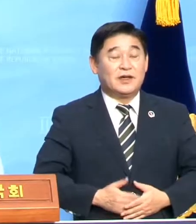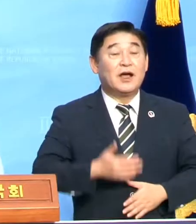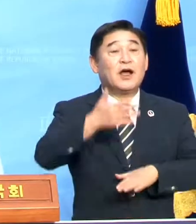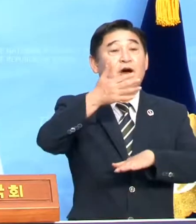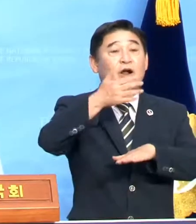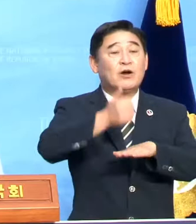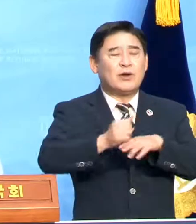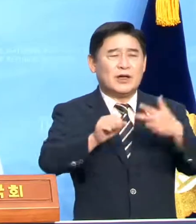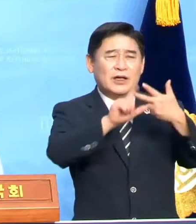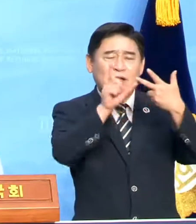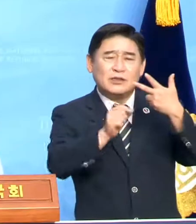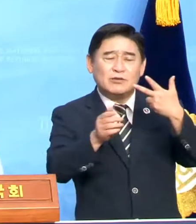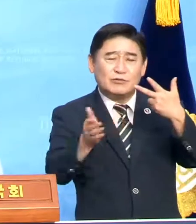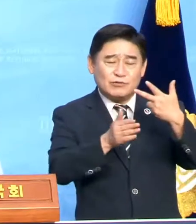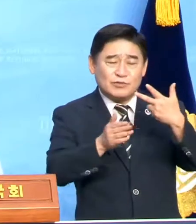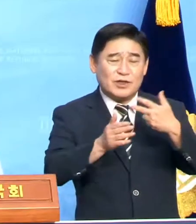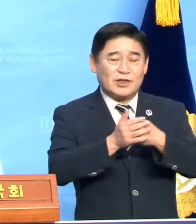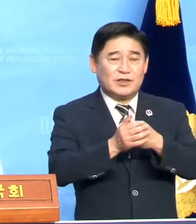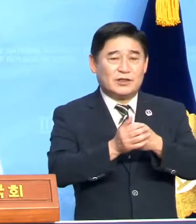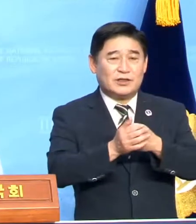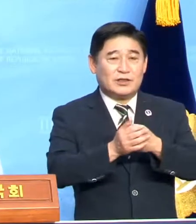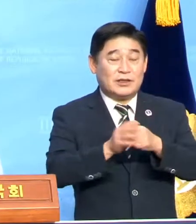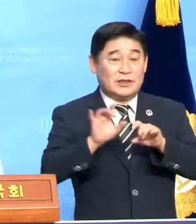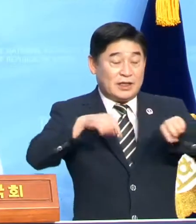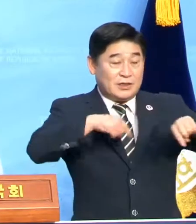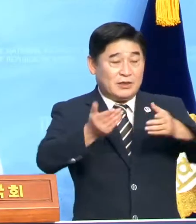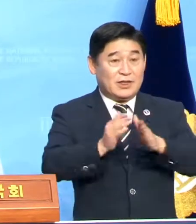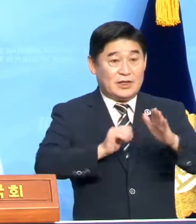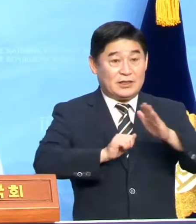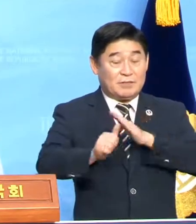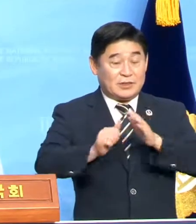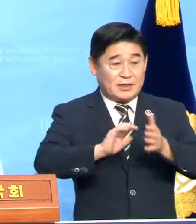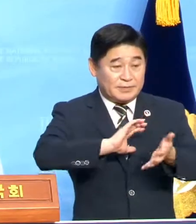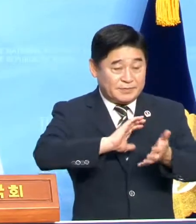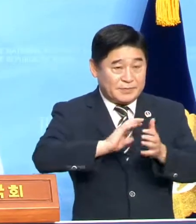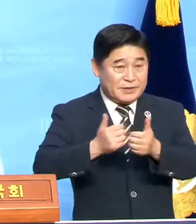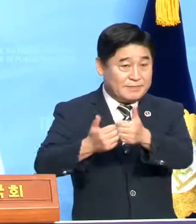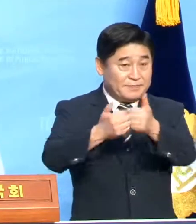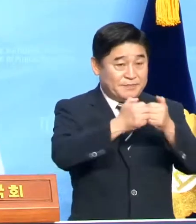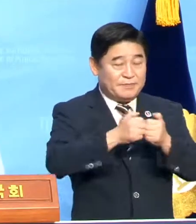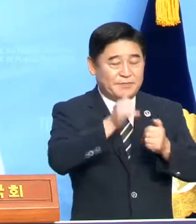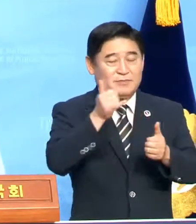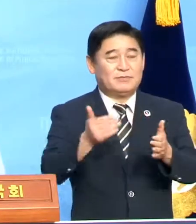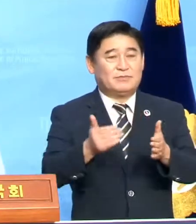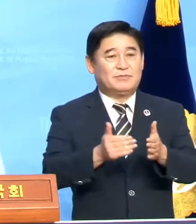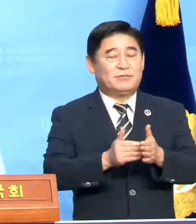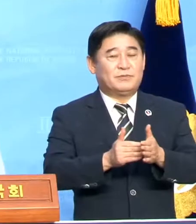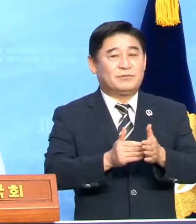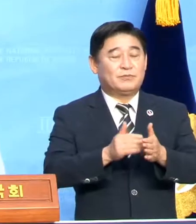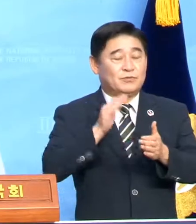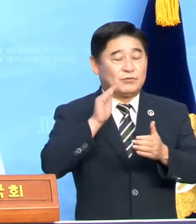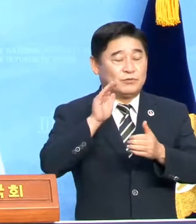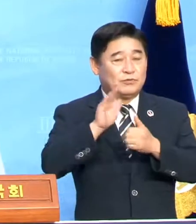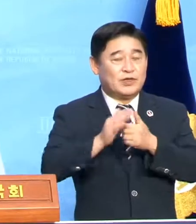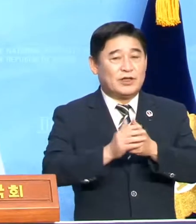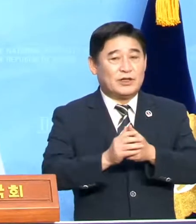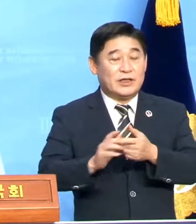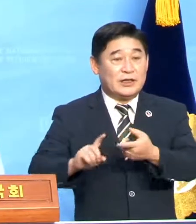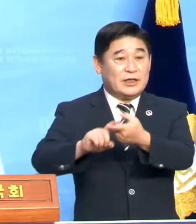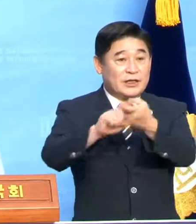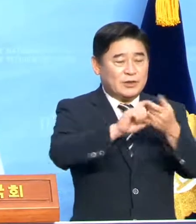결과 7월 중순에 각 정당의 대표자가 간담회가 진행이 되었고 이 자리에서 연석회의 결정